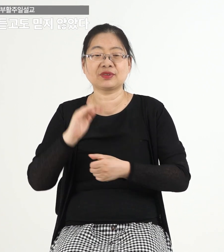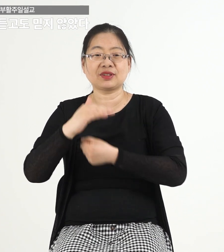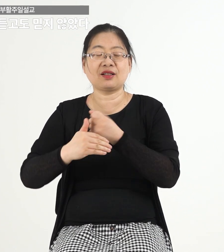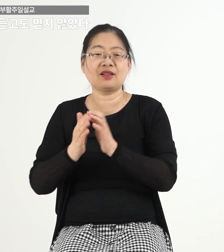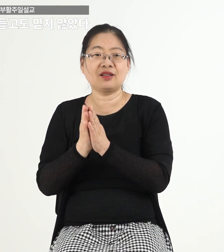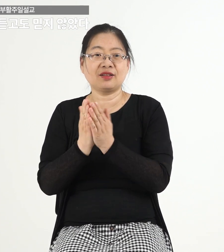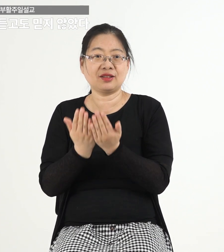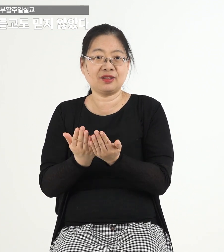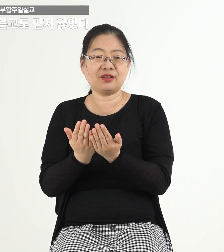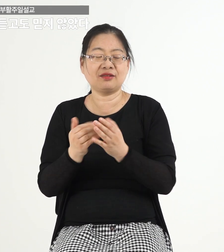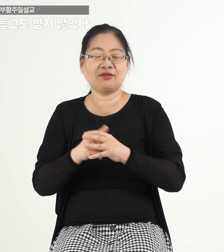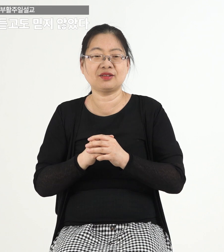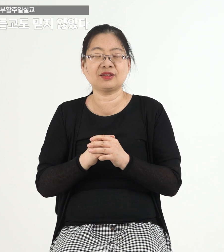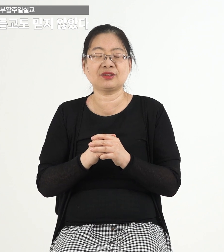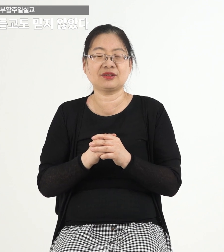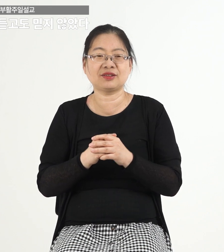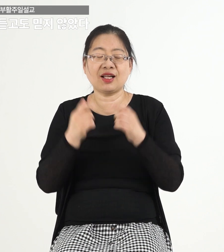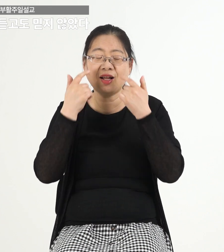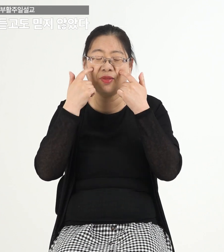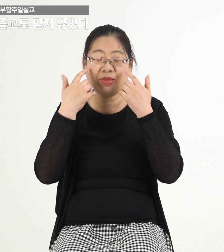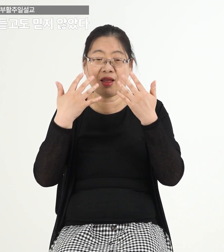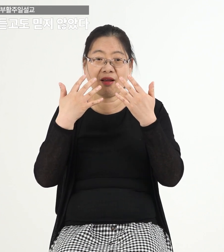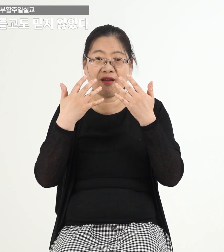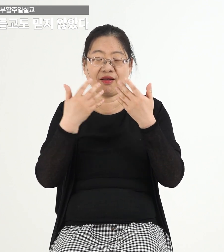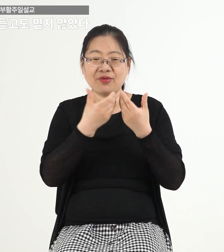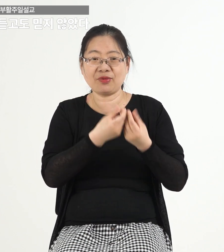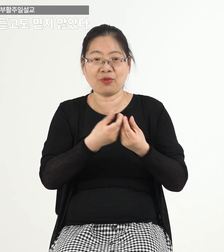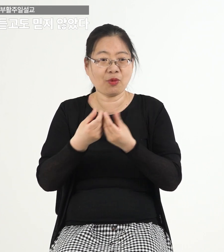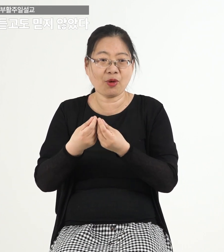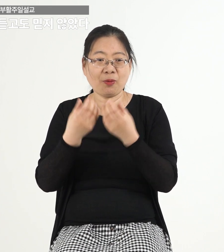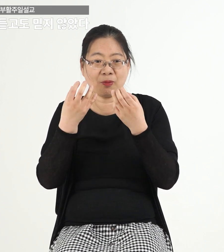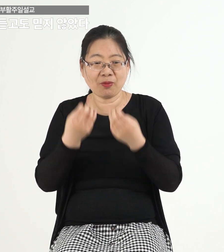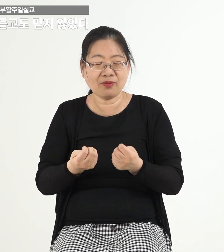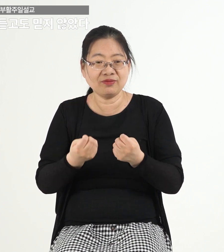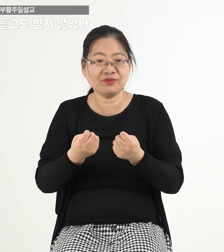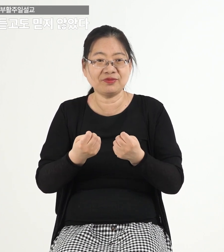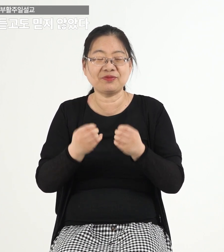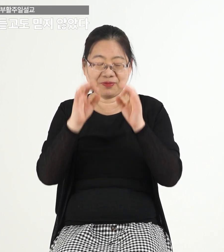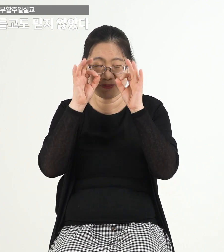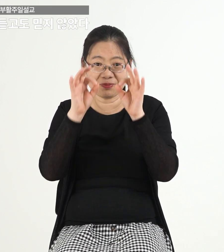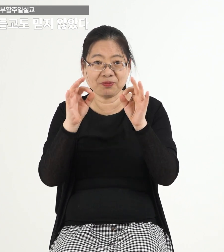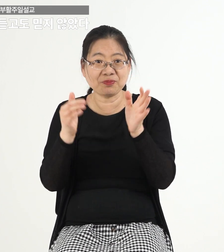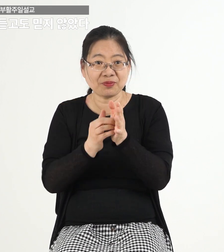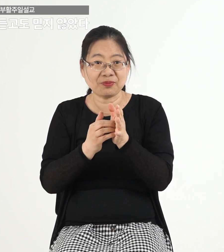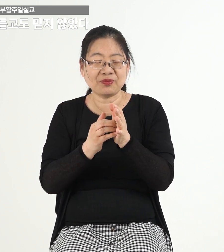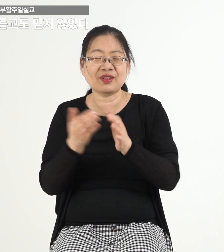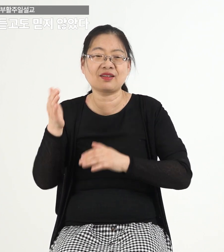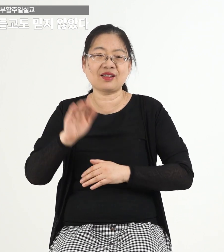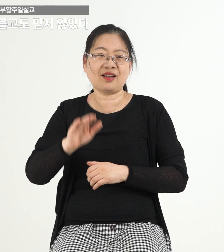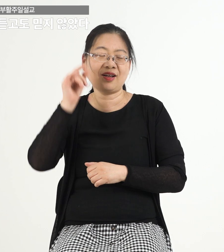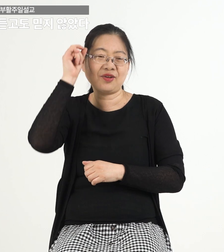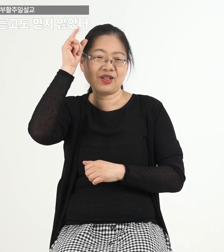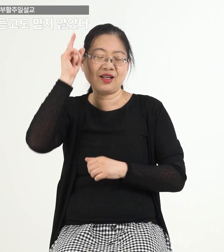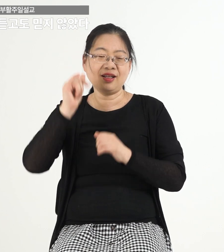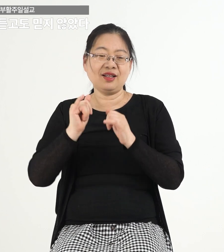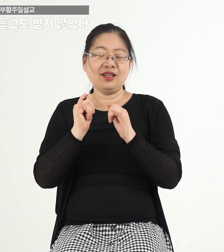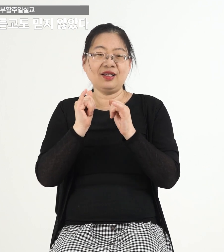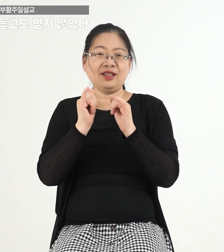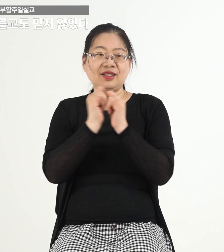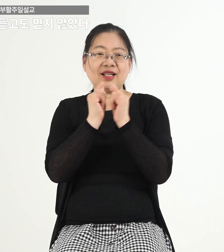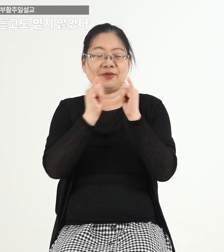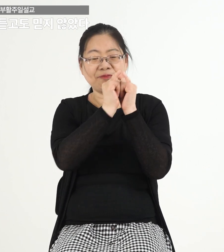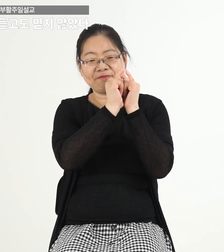성경에 생생한 신뢰가 많이 소개되지 않습니까? 그런데 이 위대한 인류